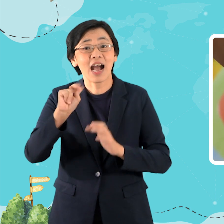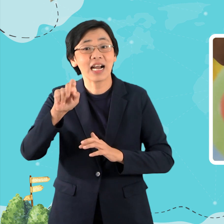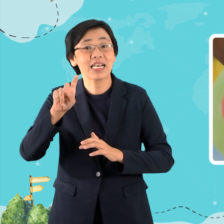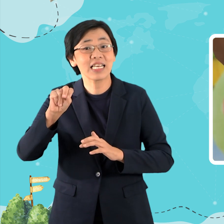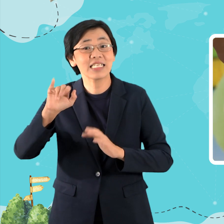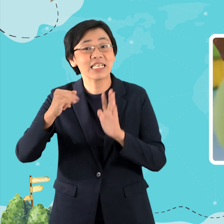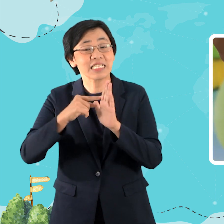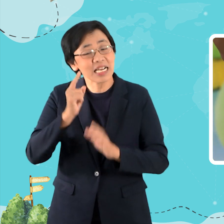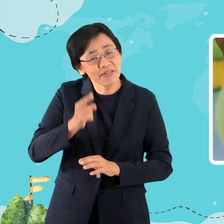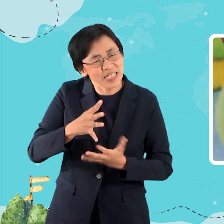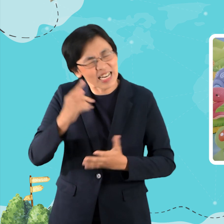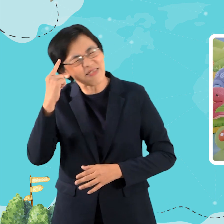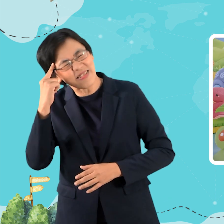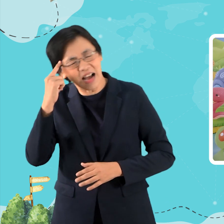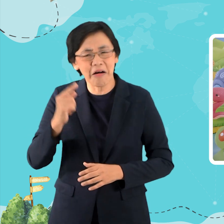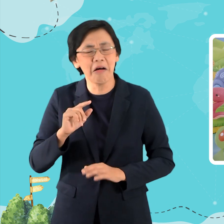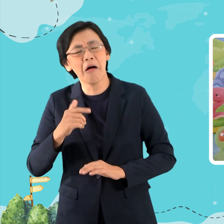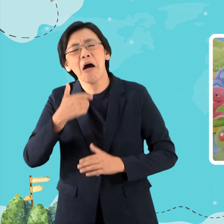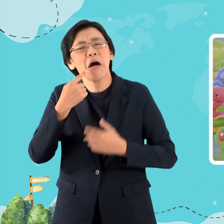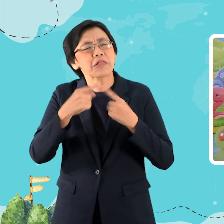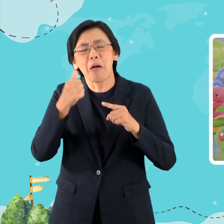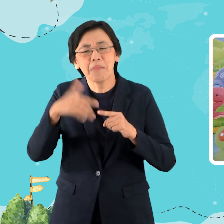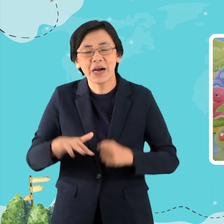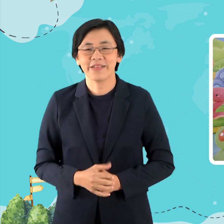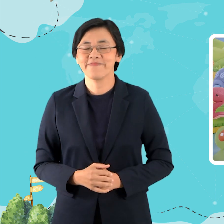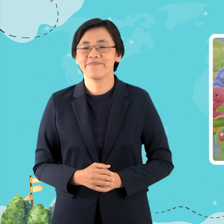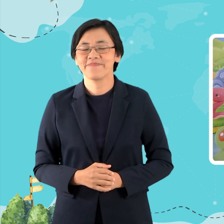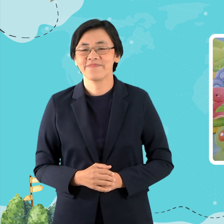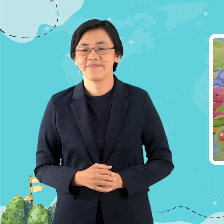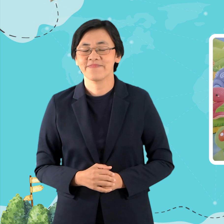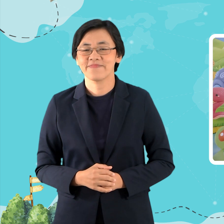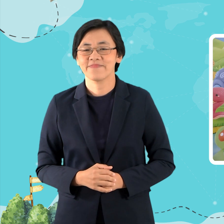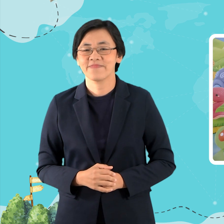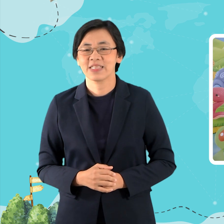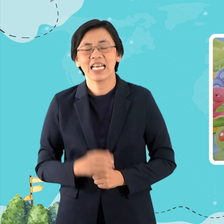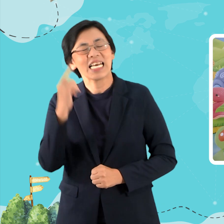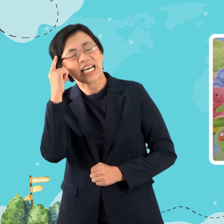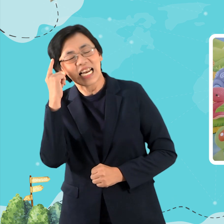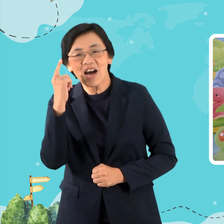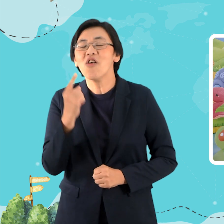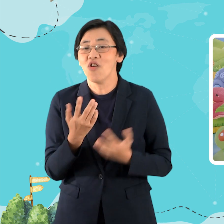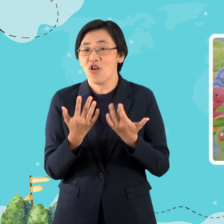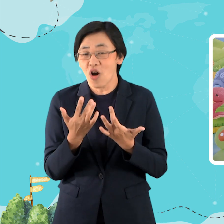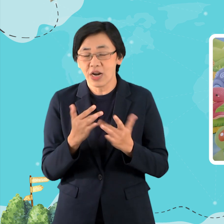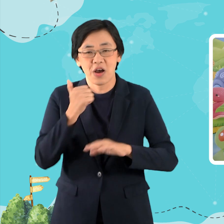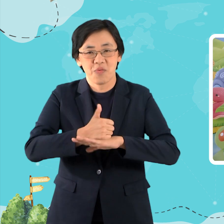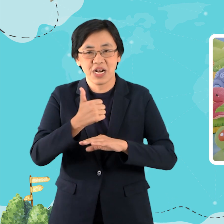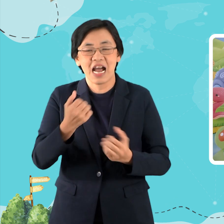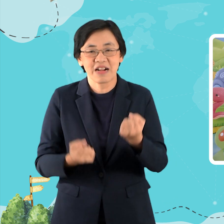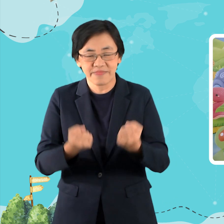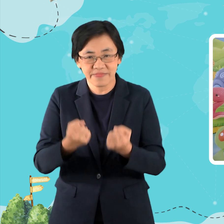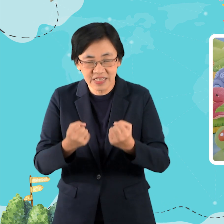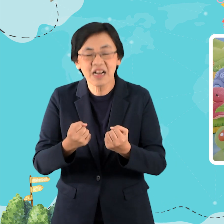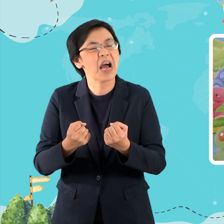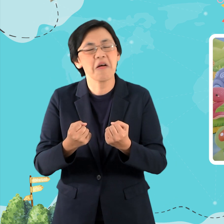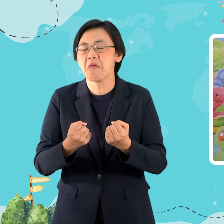ครับ ไม่ได้ครับ อ้าวนั่นไงมันโถงั้นเดี๋ยวเราไปฟังนิทานเรื่องกัปตันเรืออักตันยูครับเป็นนิทานของ